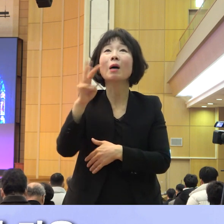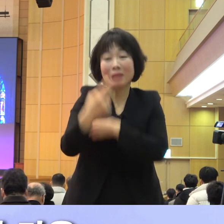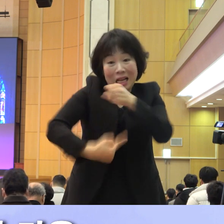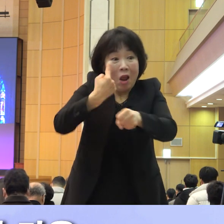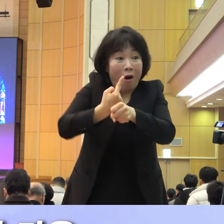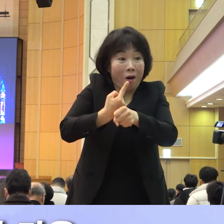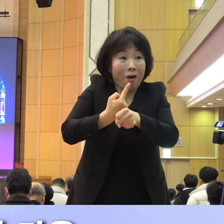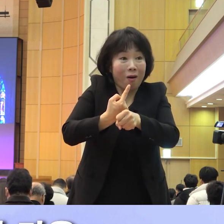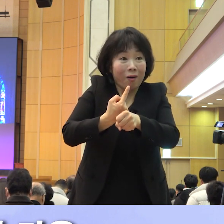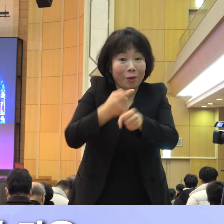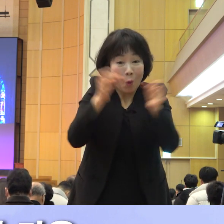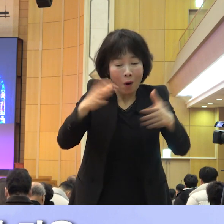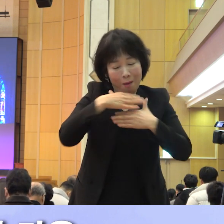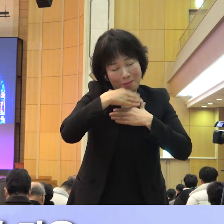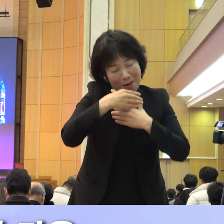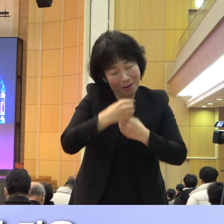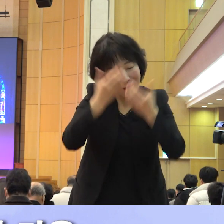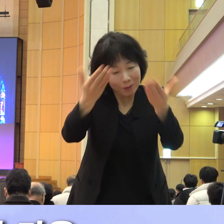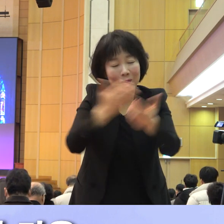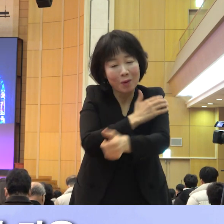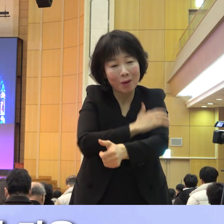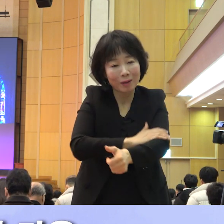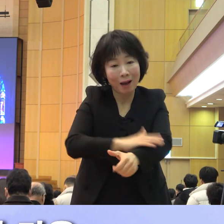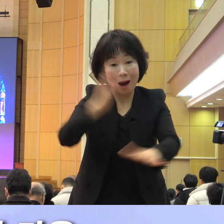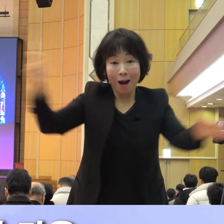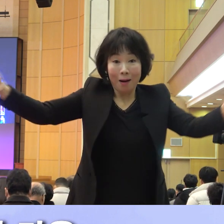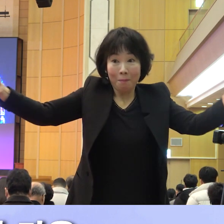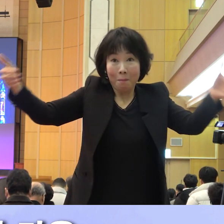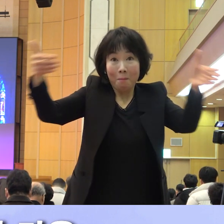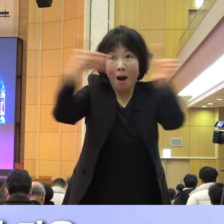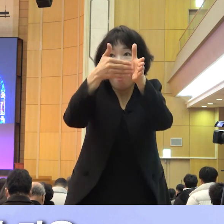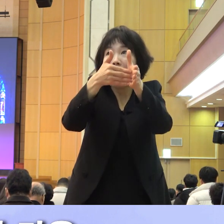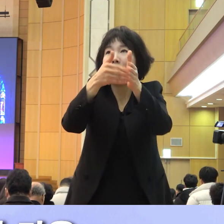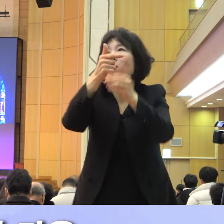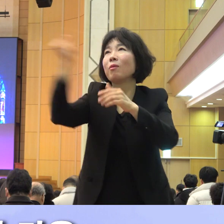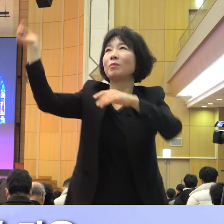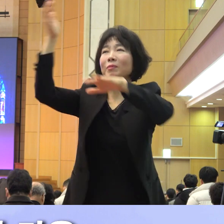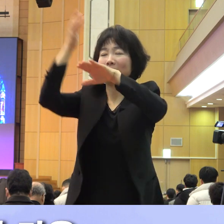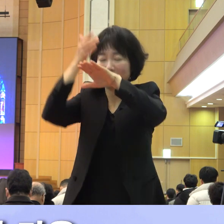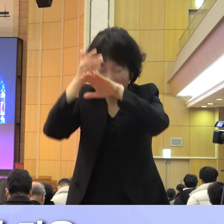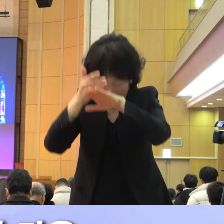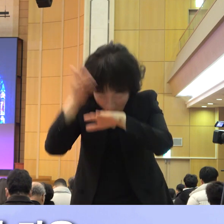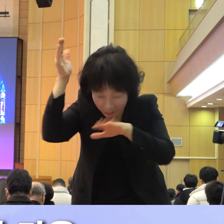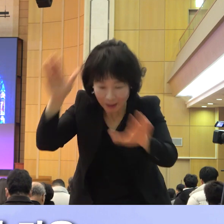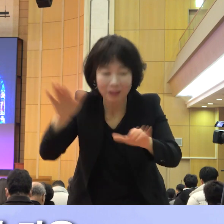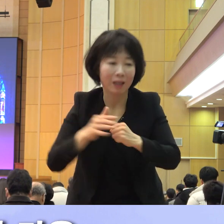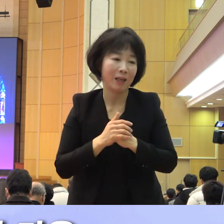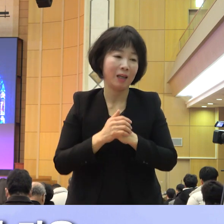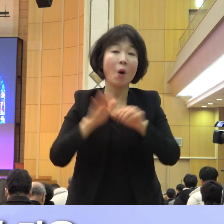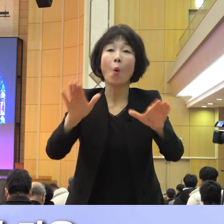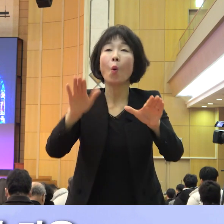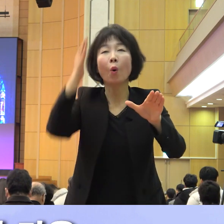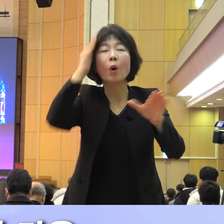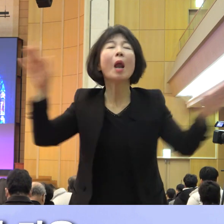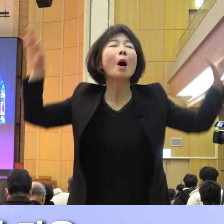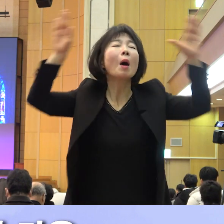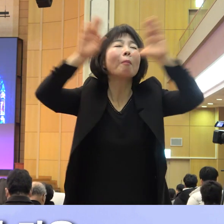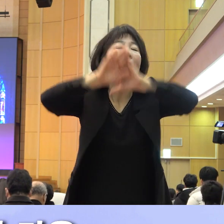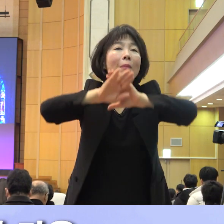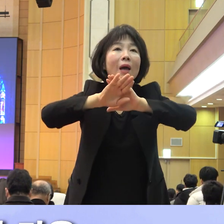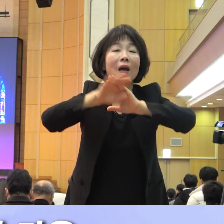평안케 하시고 잘 마무리하게 하심을 감사합니다. 이제 오늘 밤